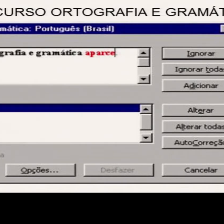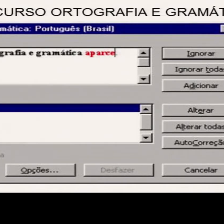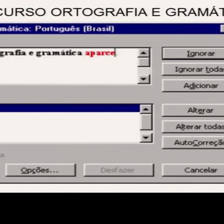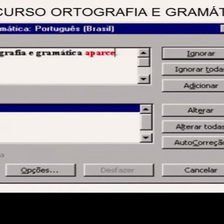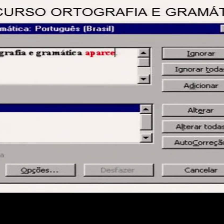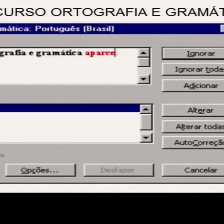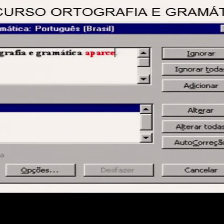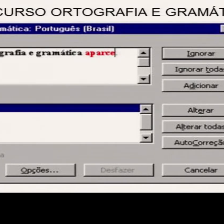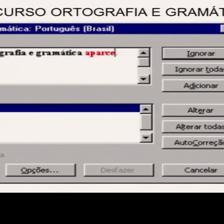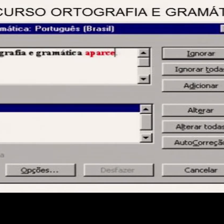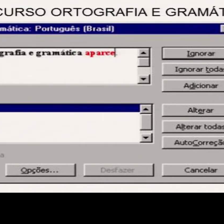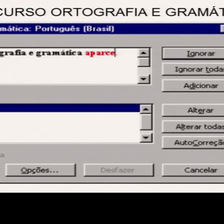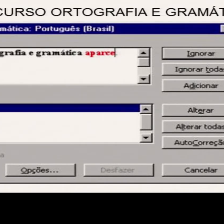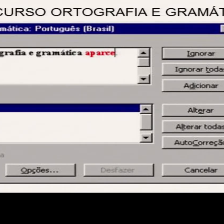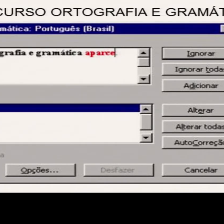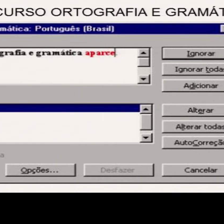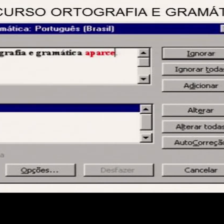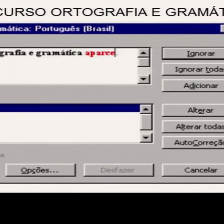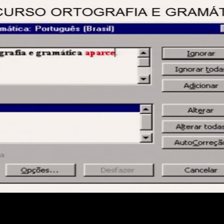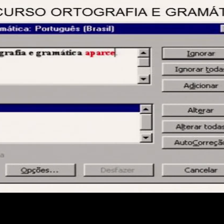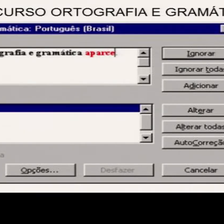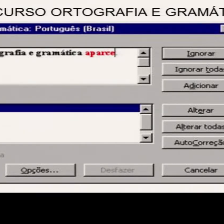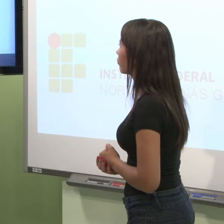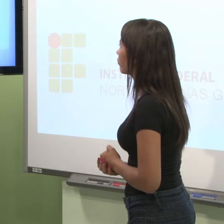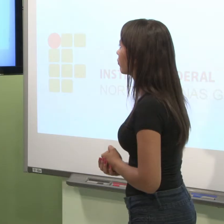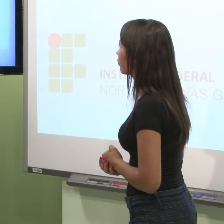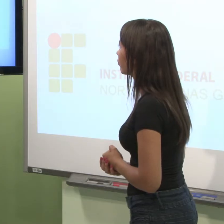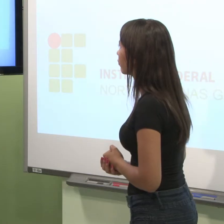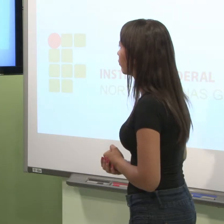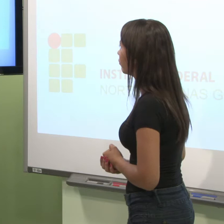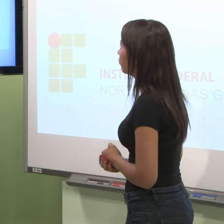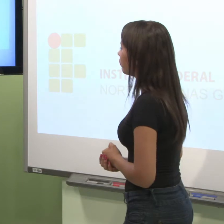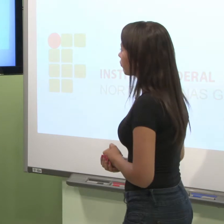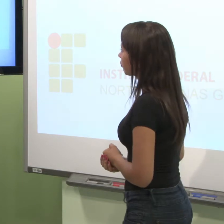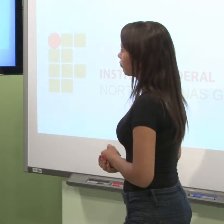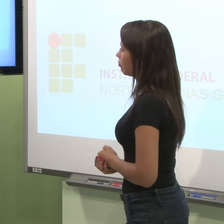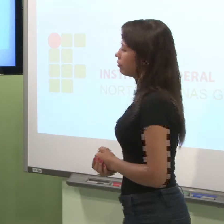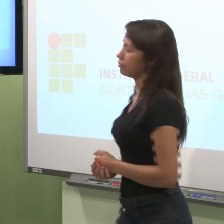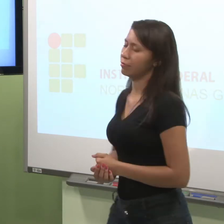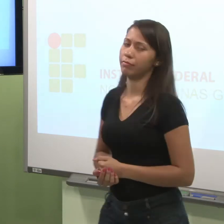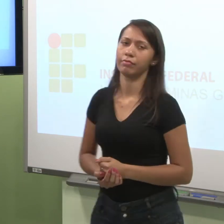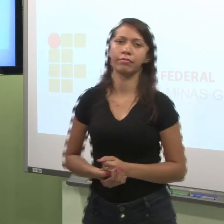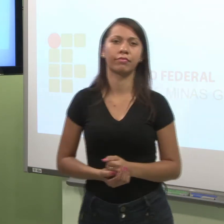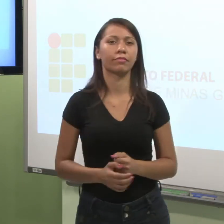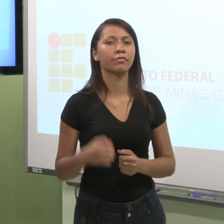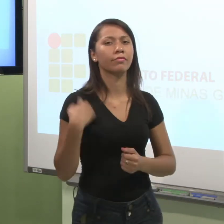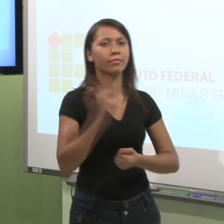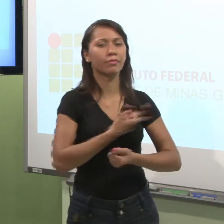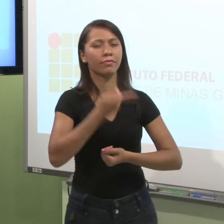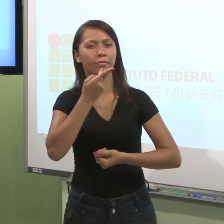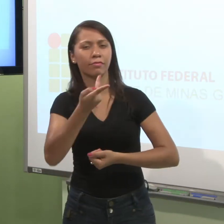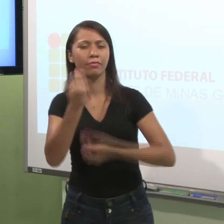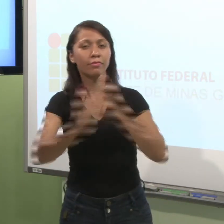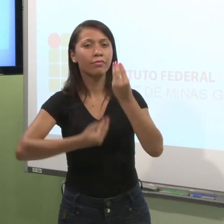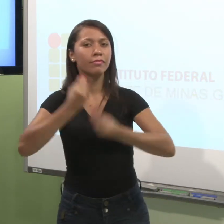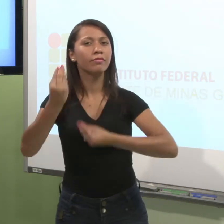de ortografia e gramática do idioma escolhido. Vamos agora falar sobre como podemos